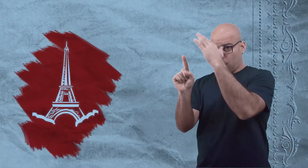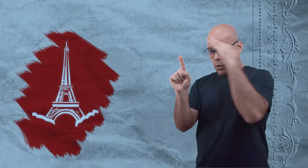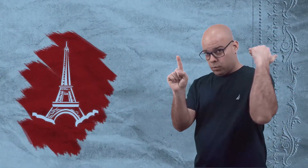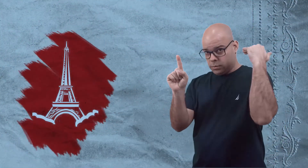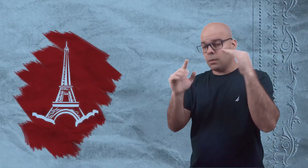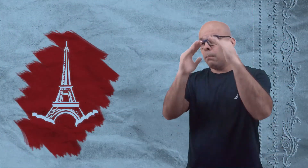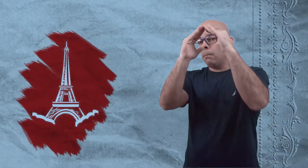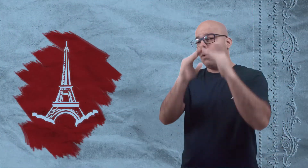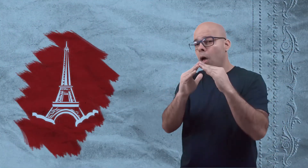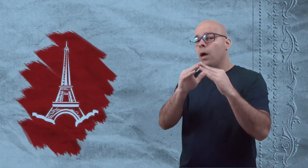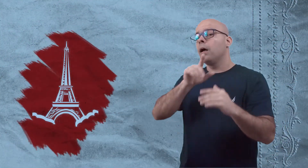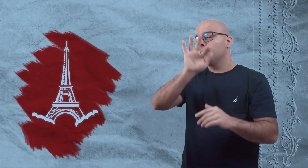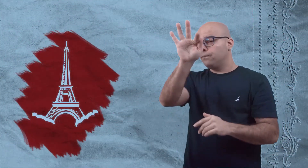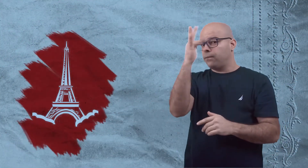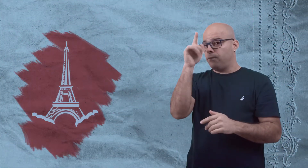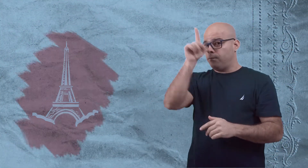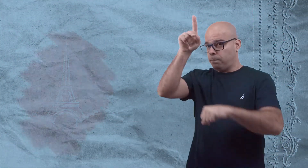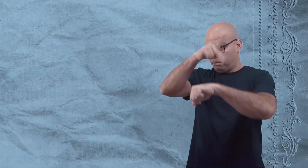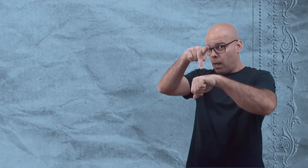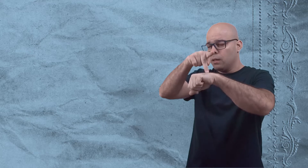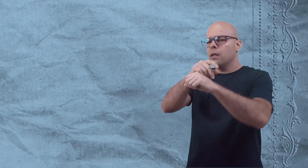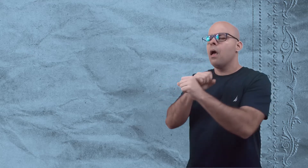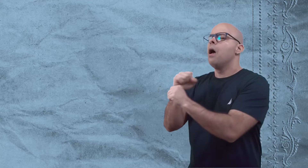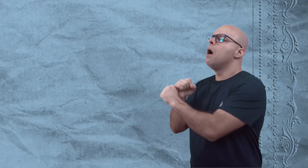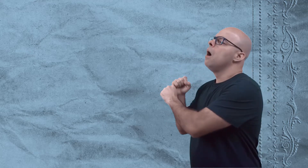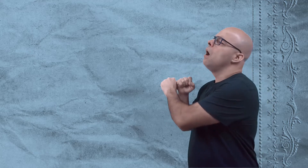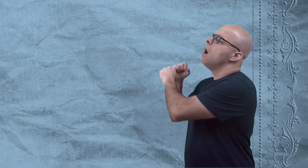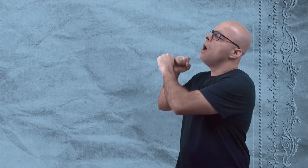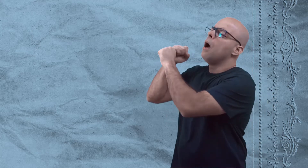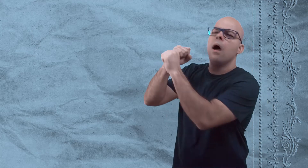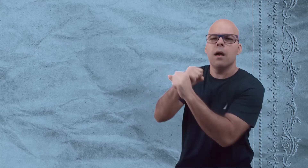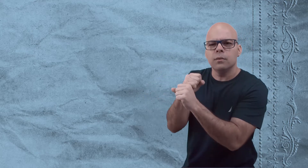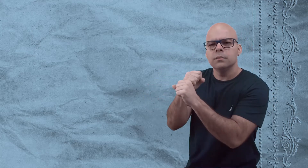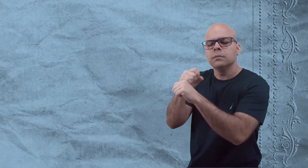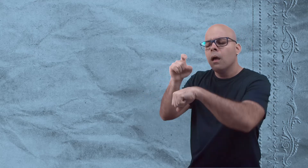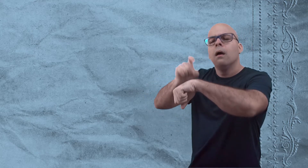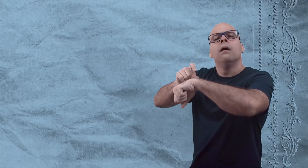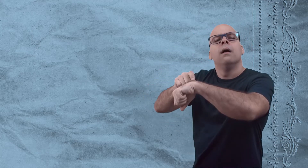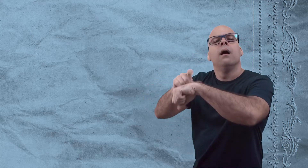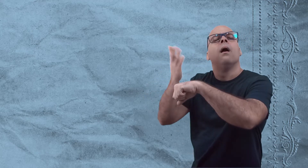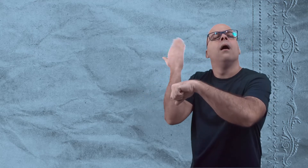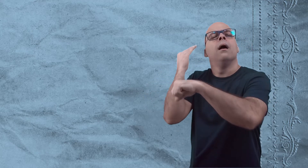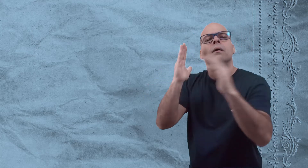Louise morava na França há muitos anos, no período do